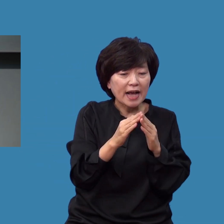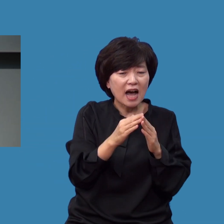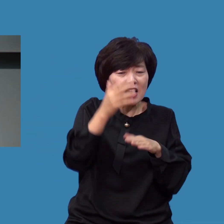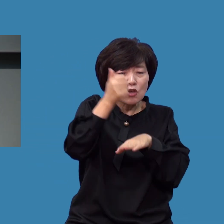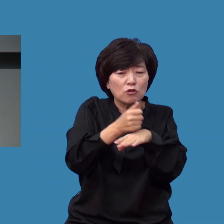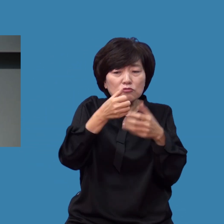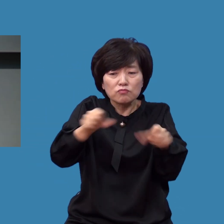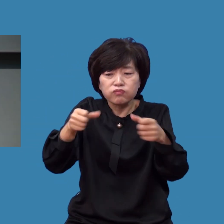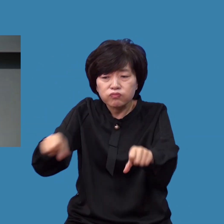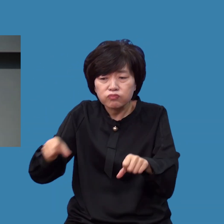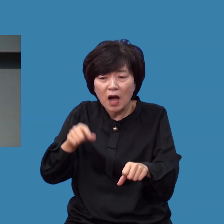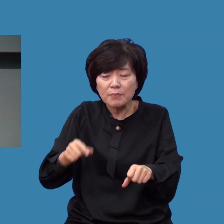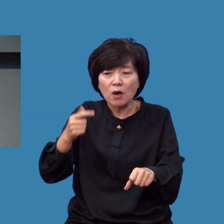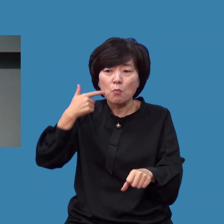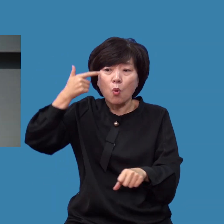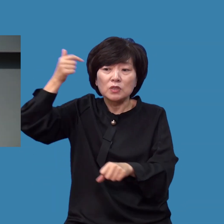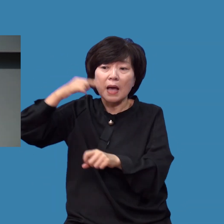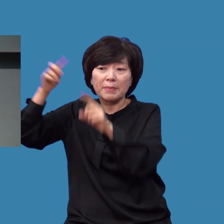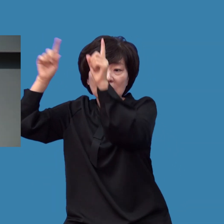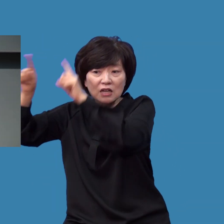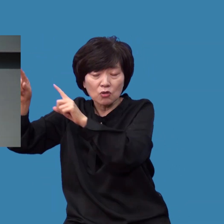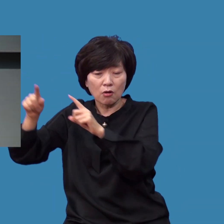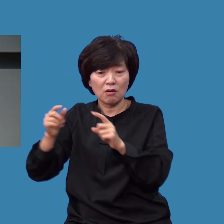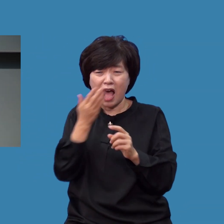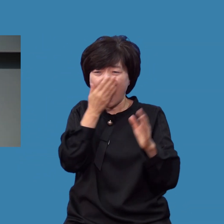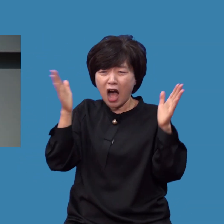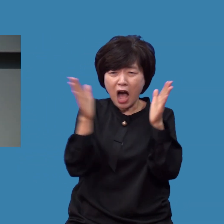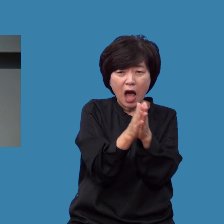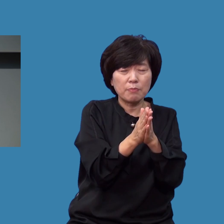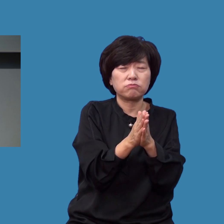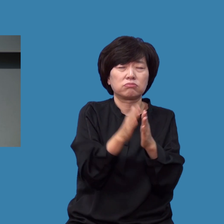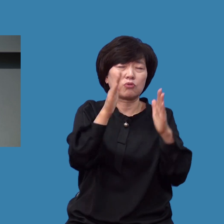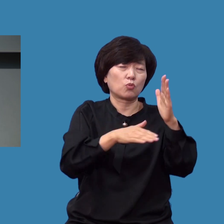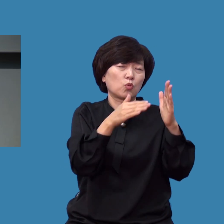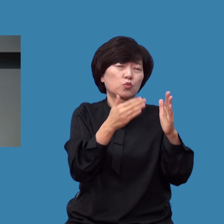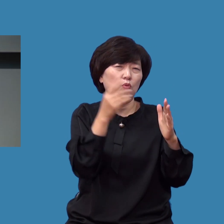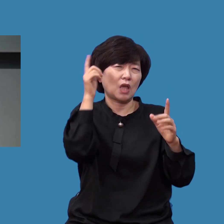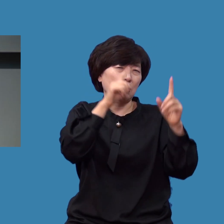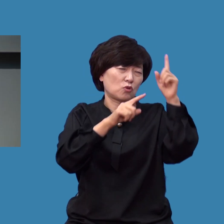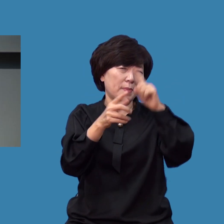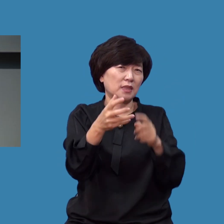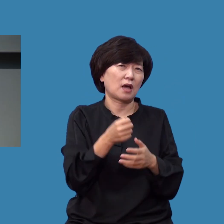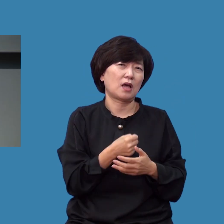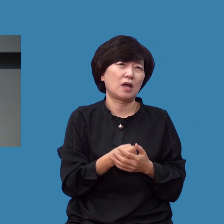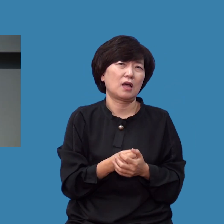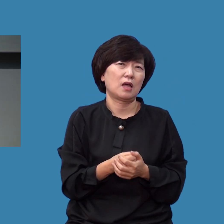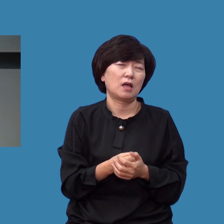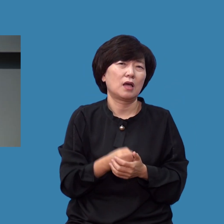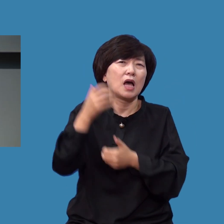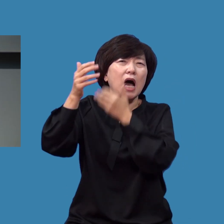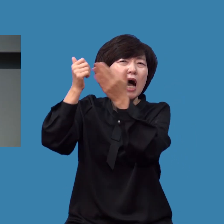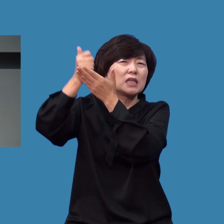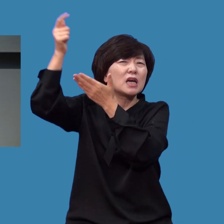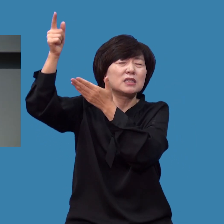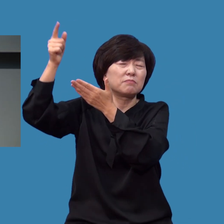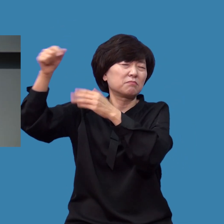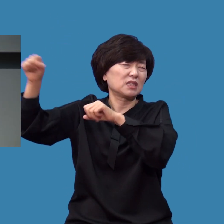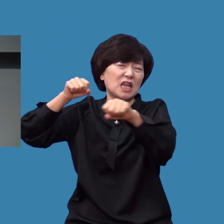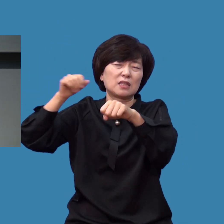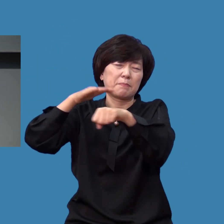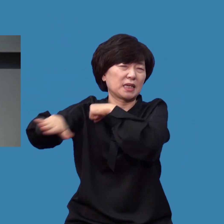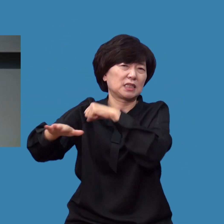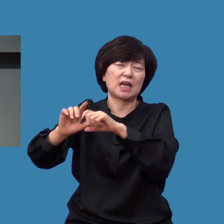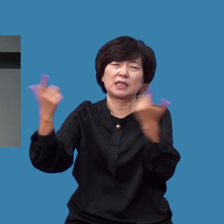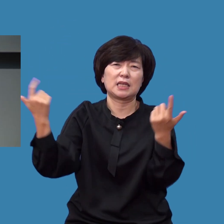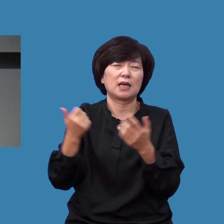입습니까? 아니, 그 교회에 있는 사람 다 같이 상처 입는 거예요. 하나님께서는 그렇게 일하시지 않으세요. 만약